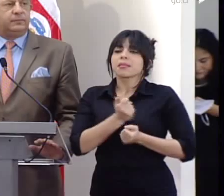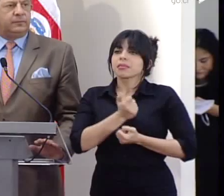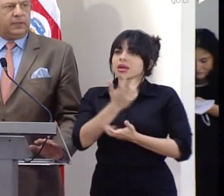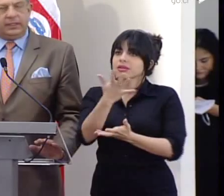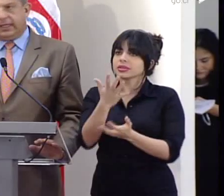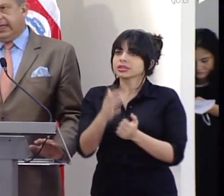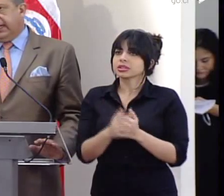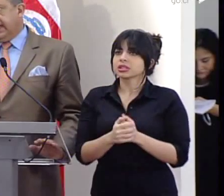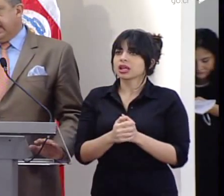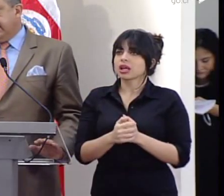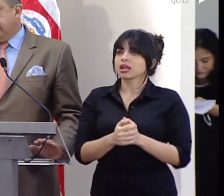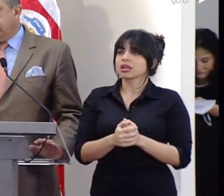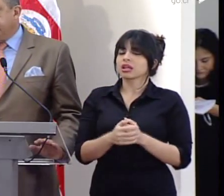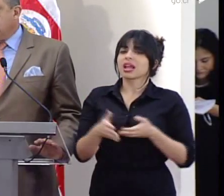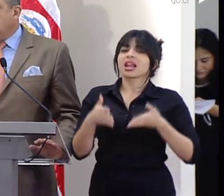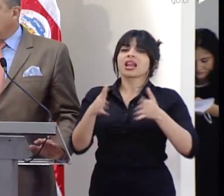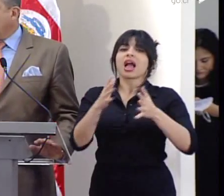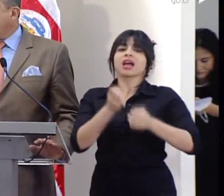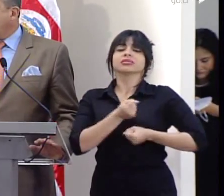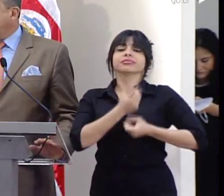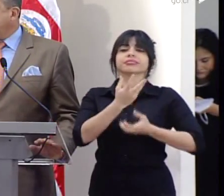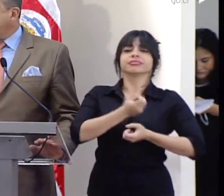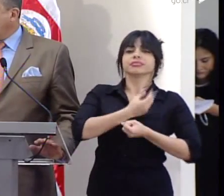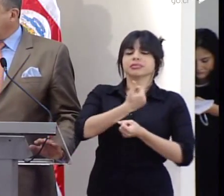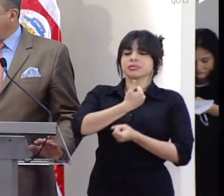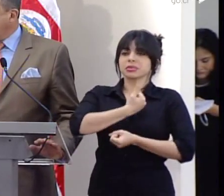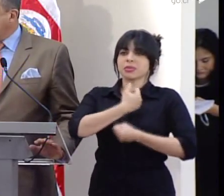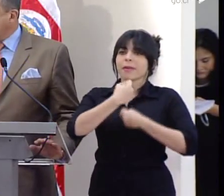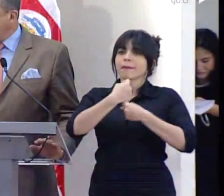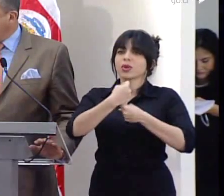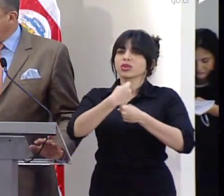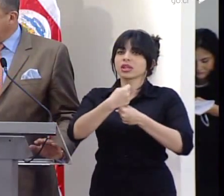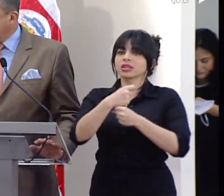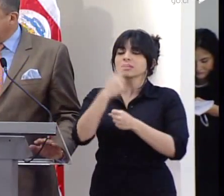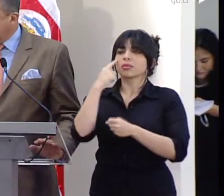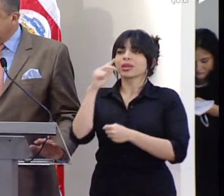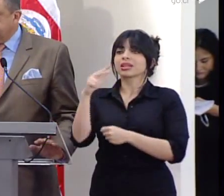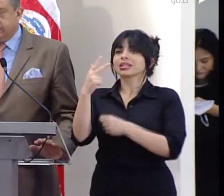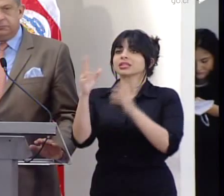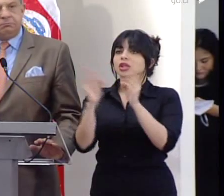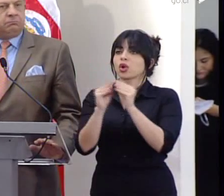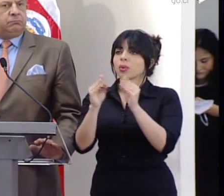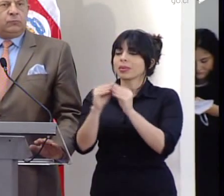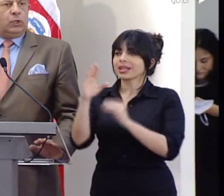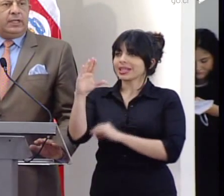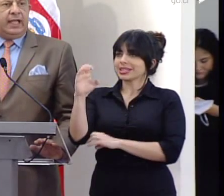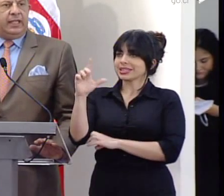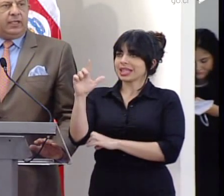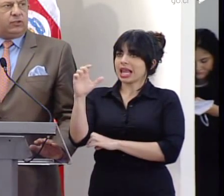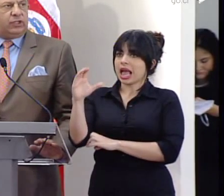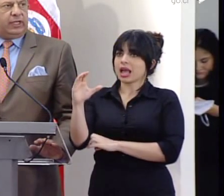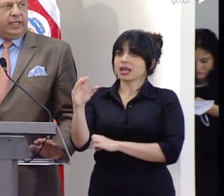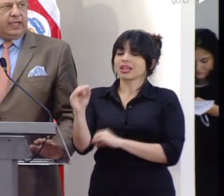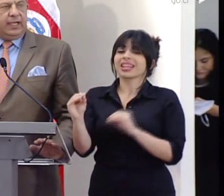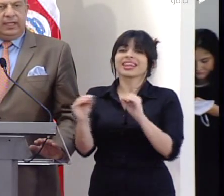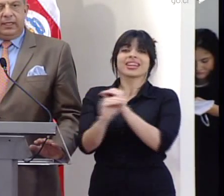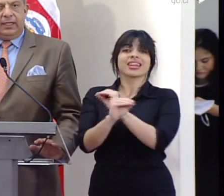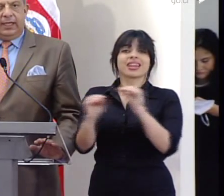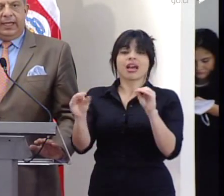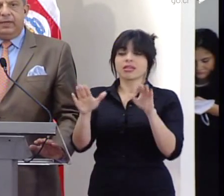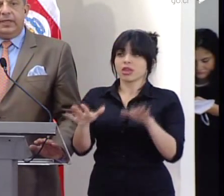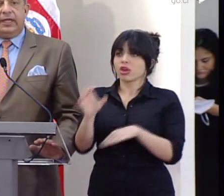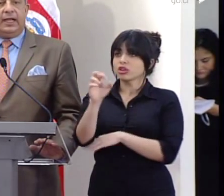manifestarse y sacar a la calle sus protestas en ocasión de la tercera cumbre de la CELAC. Nadie en Costa